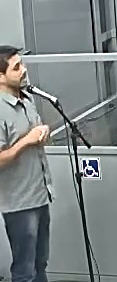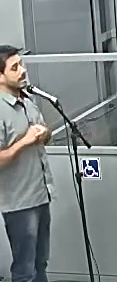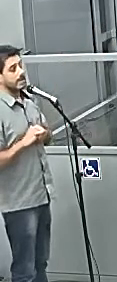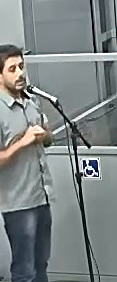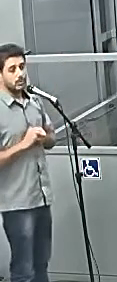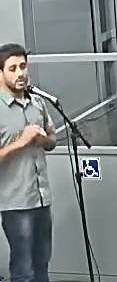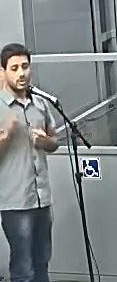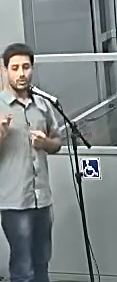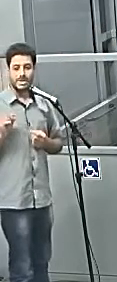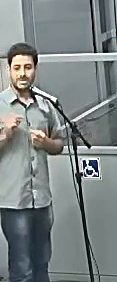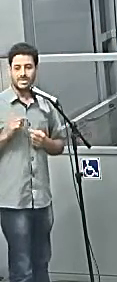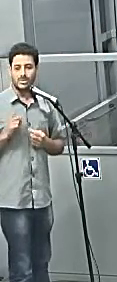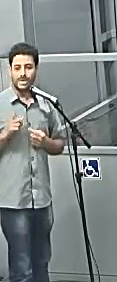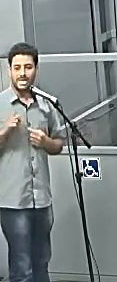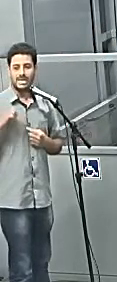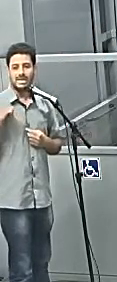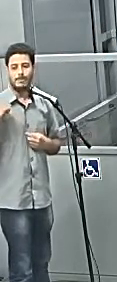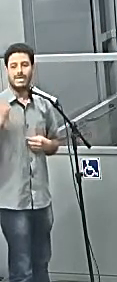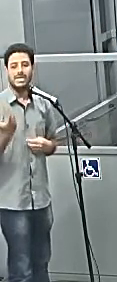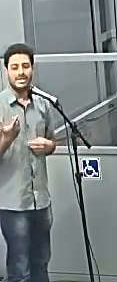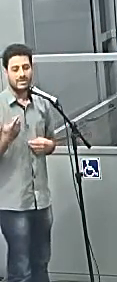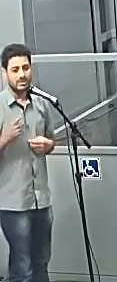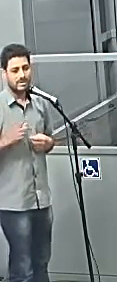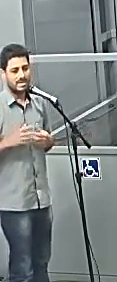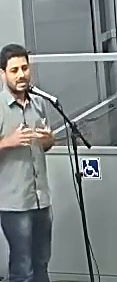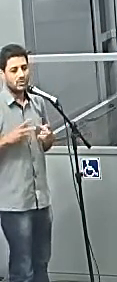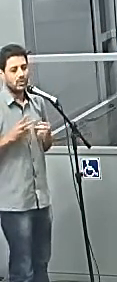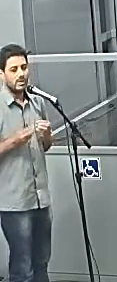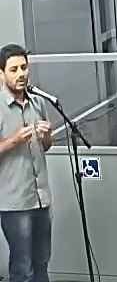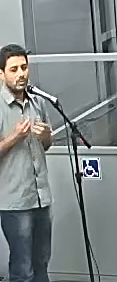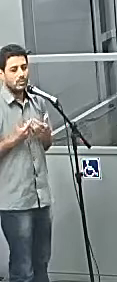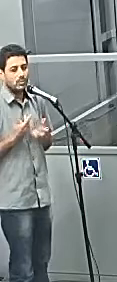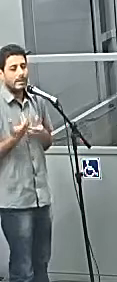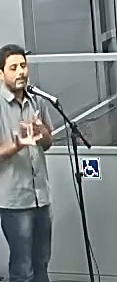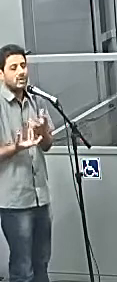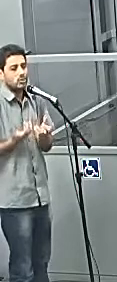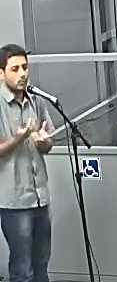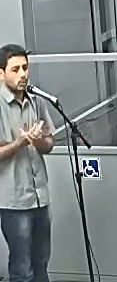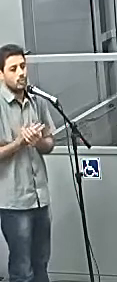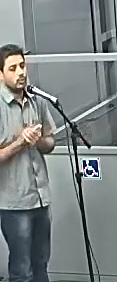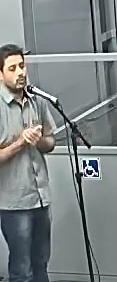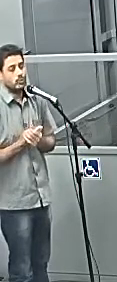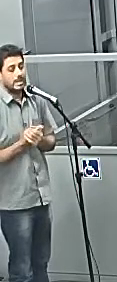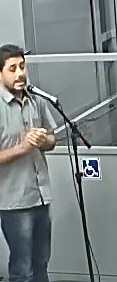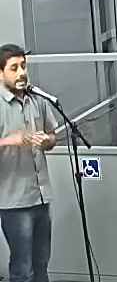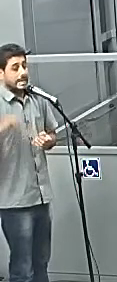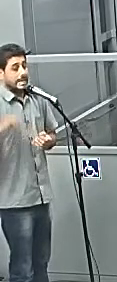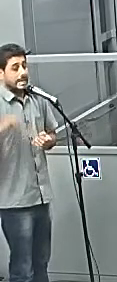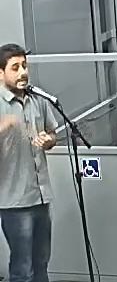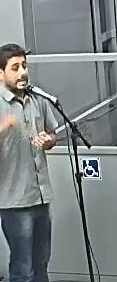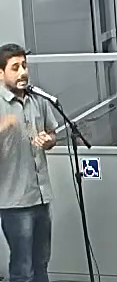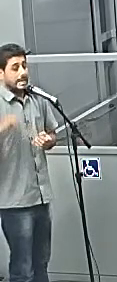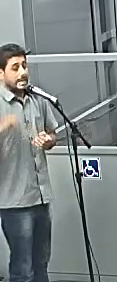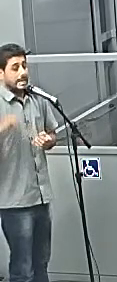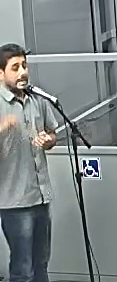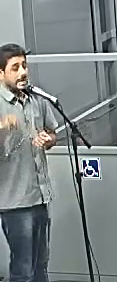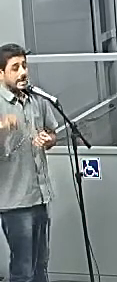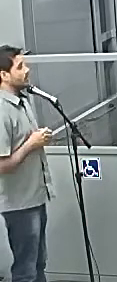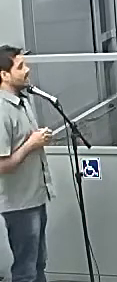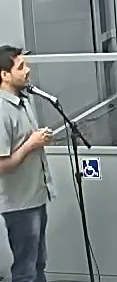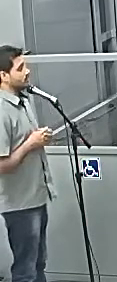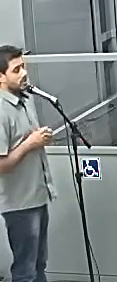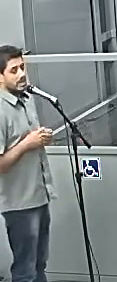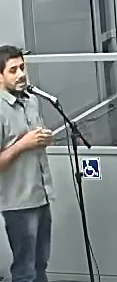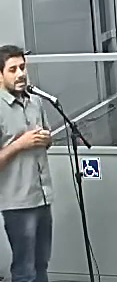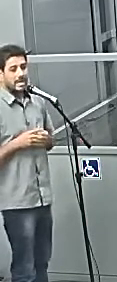que os direitos humanos eles são interdependentes entre os relaciona um depende do outro e há outra característica que os